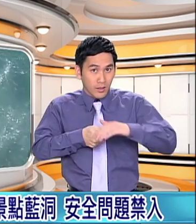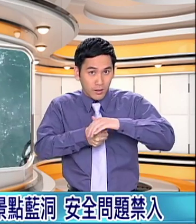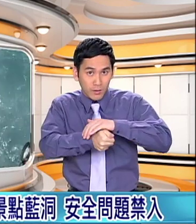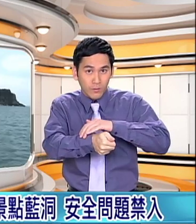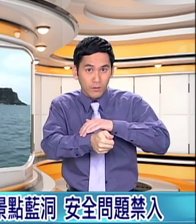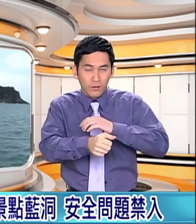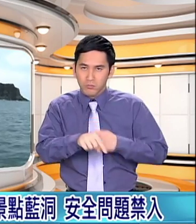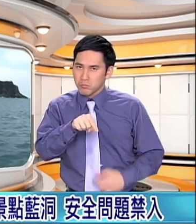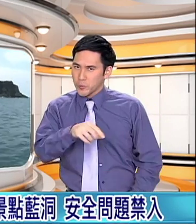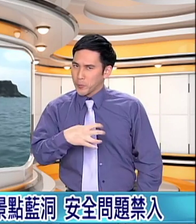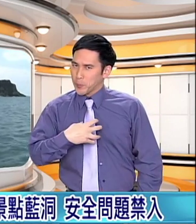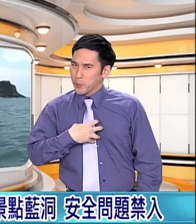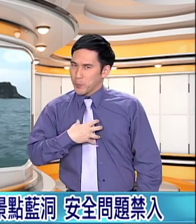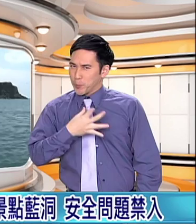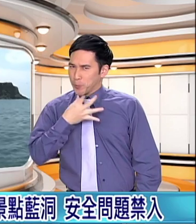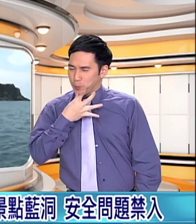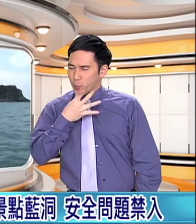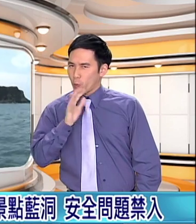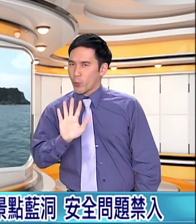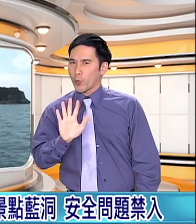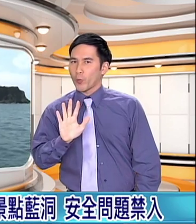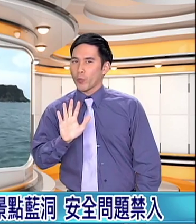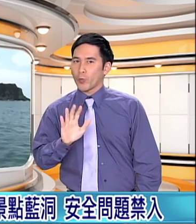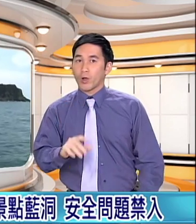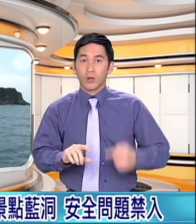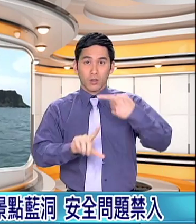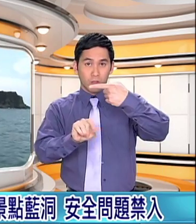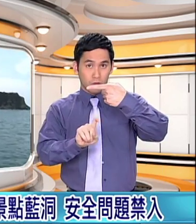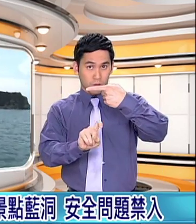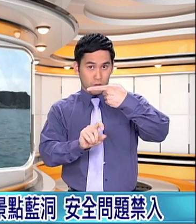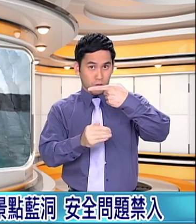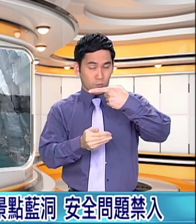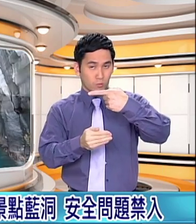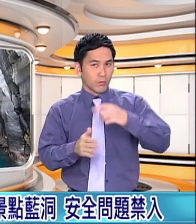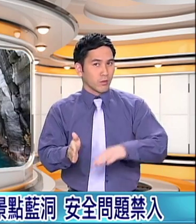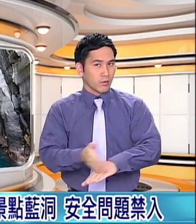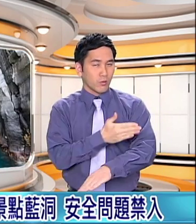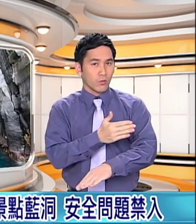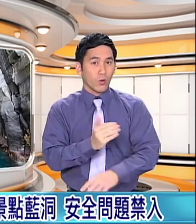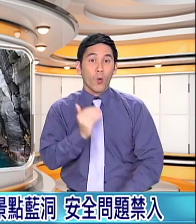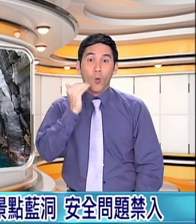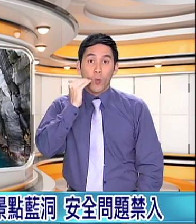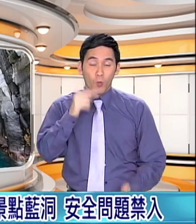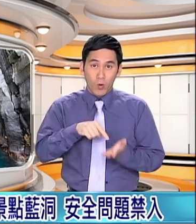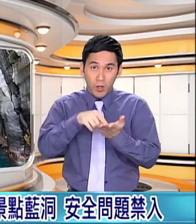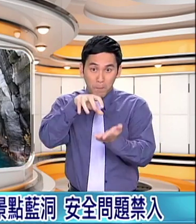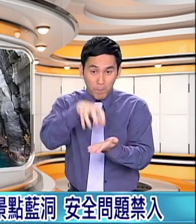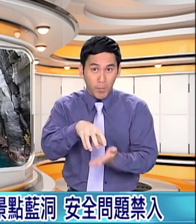19号开始，如果没有得到许可，民众跟船只都禁止进